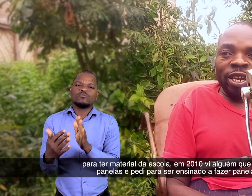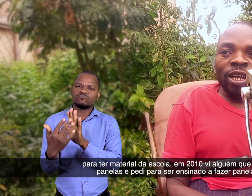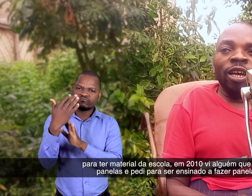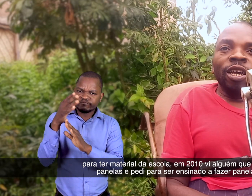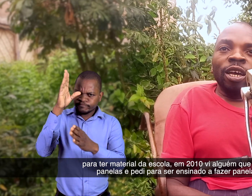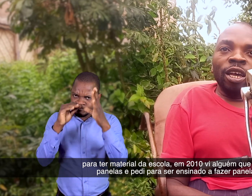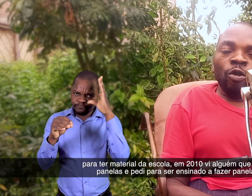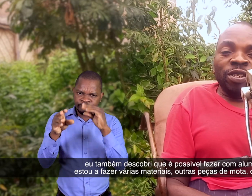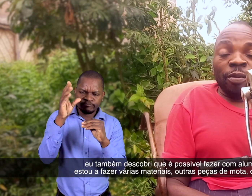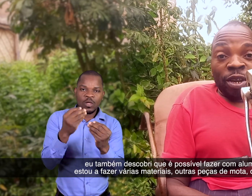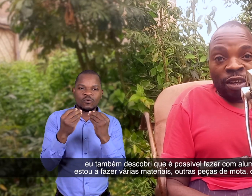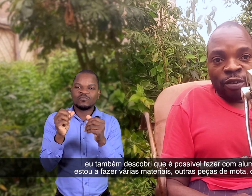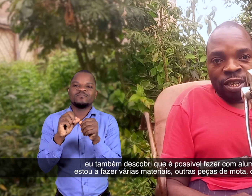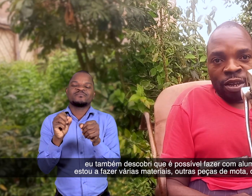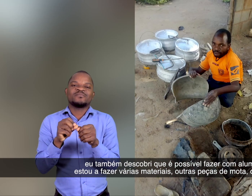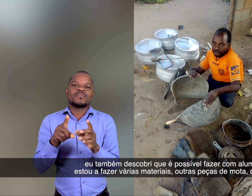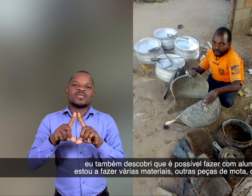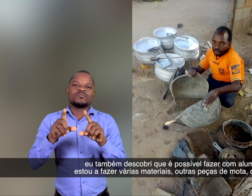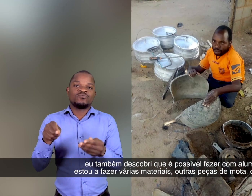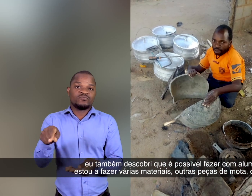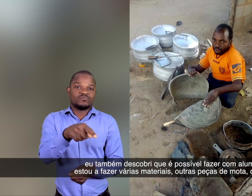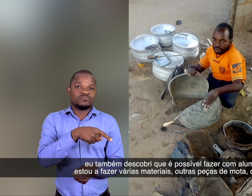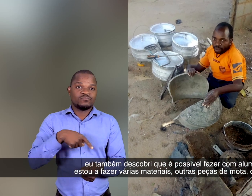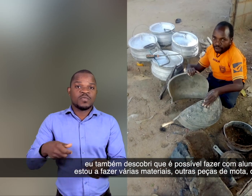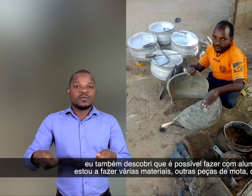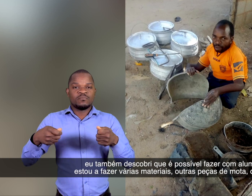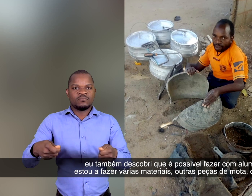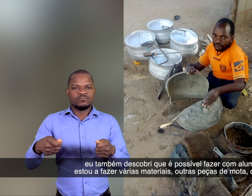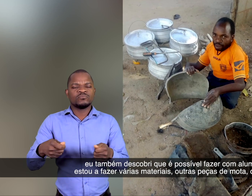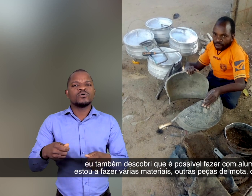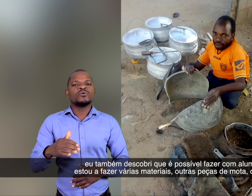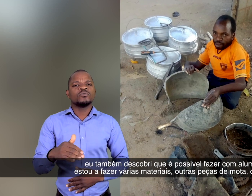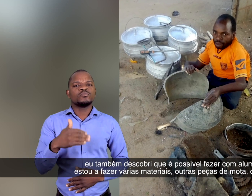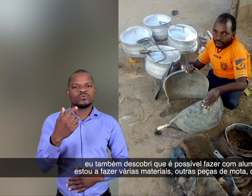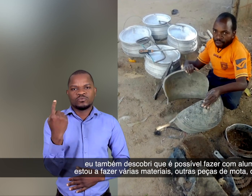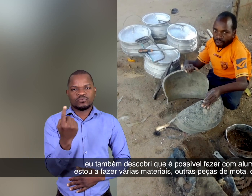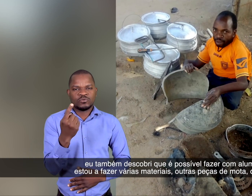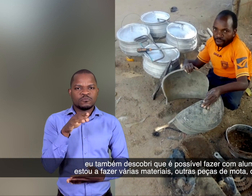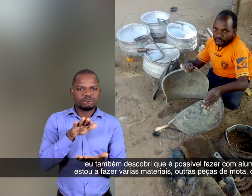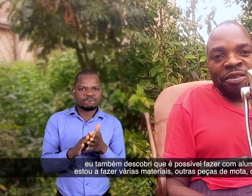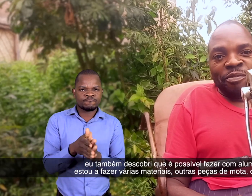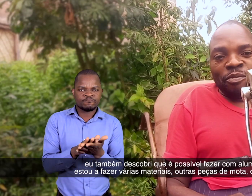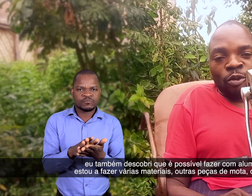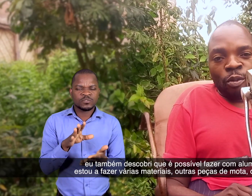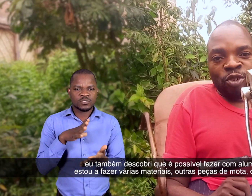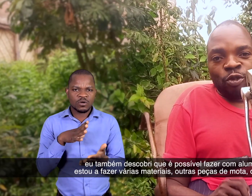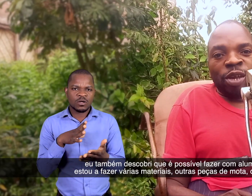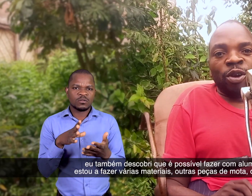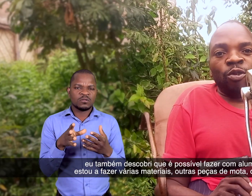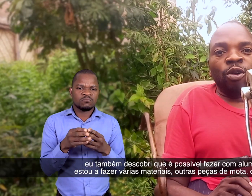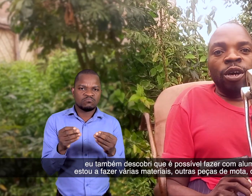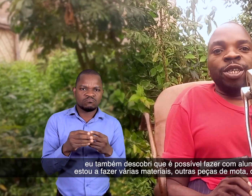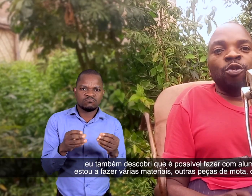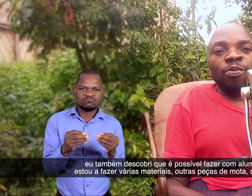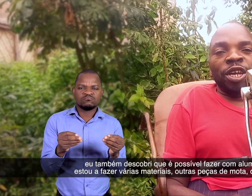para ele, comecei a aprender a fazer panelas. Depois de produzir panelas, eu também tenho umas coisas